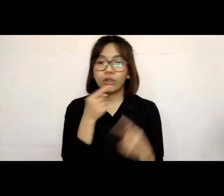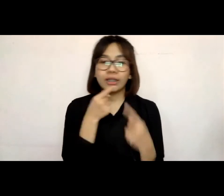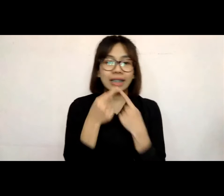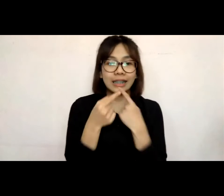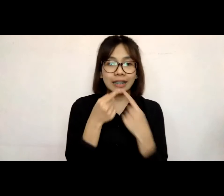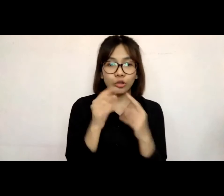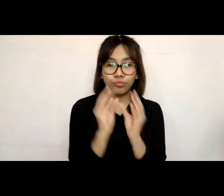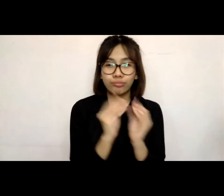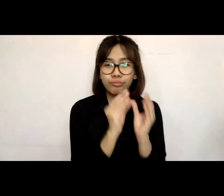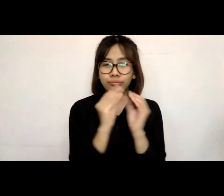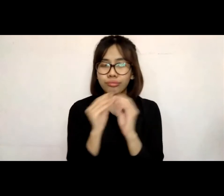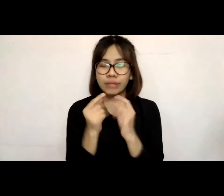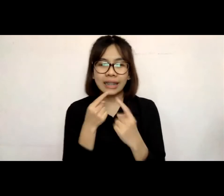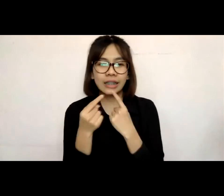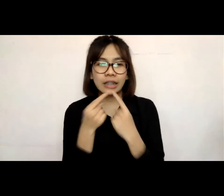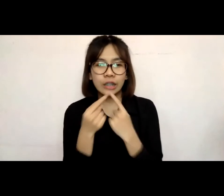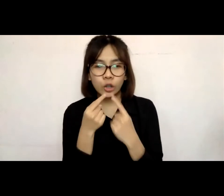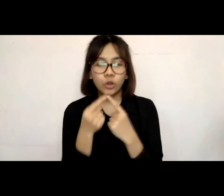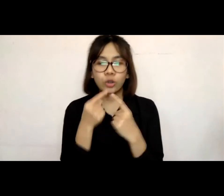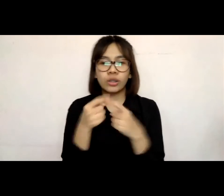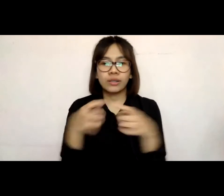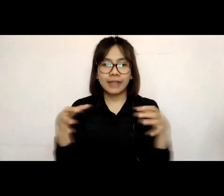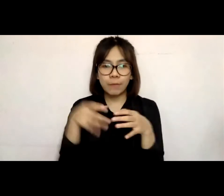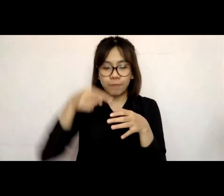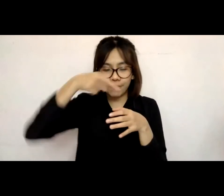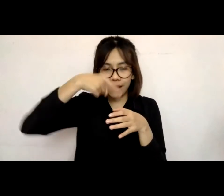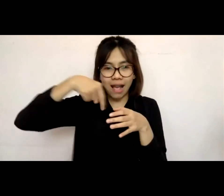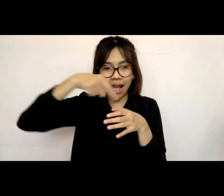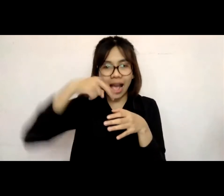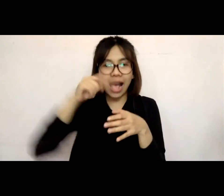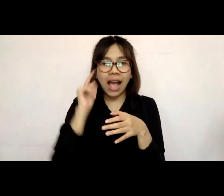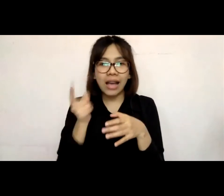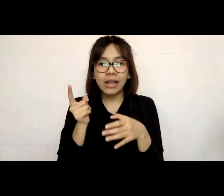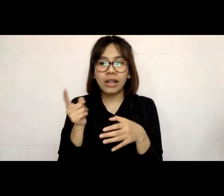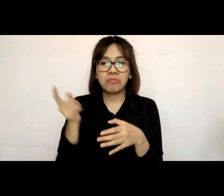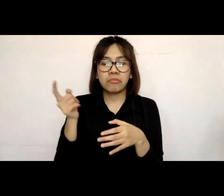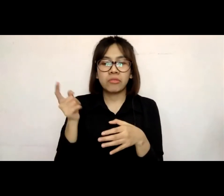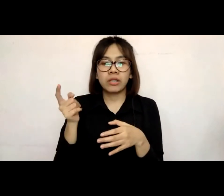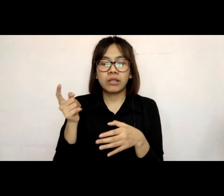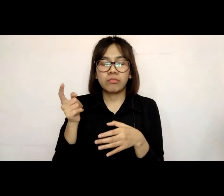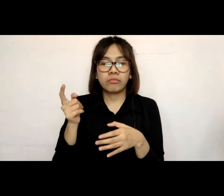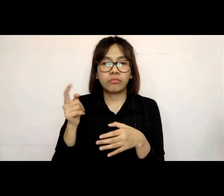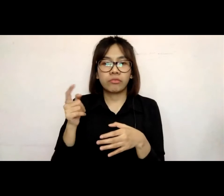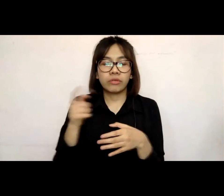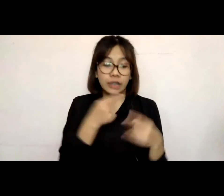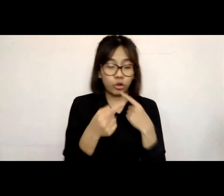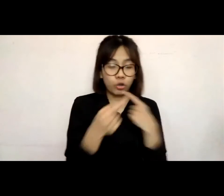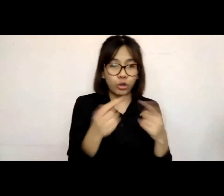Kepala Dinas Pendidikan Kabupaten Cianjur, Provinsi Jawa Barat. Sore Pak Himam.